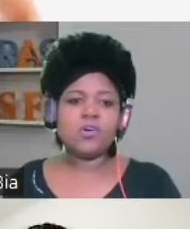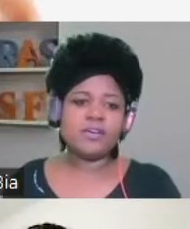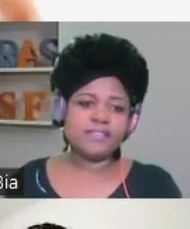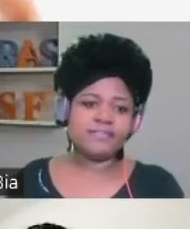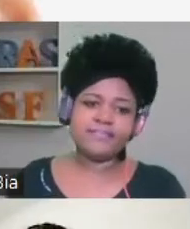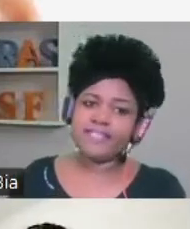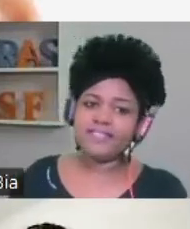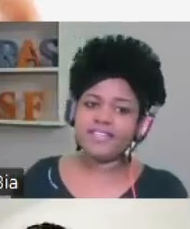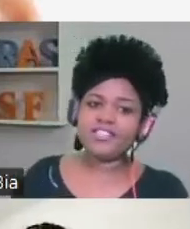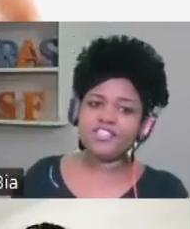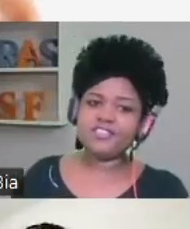Ora, interagindo.